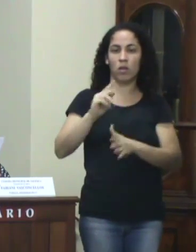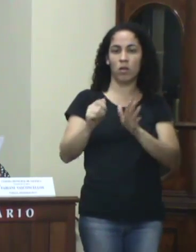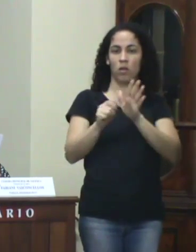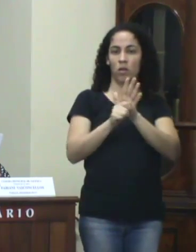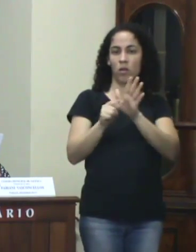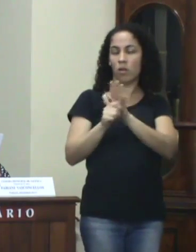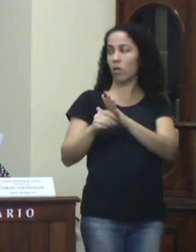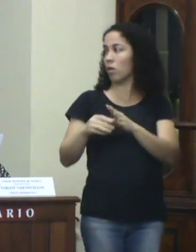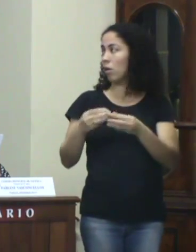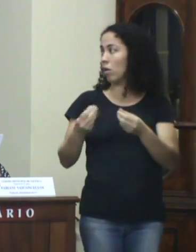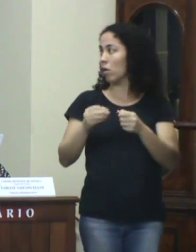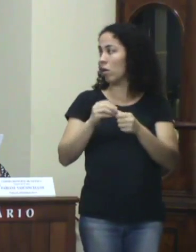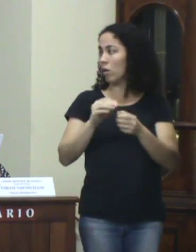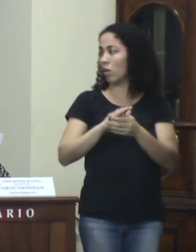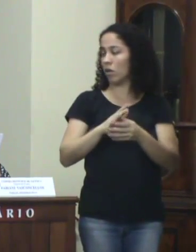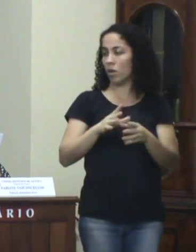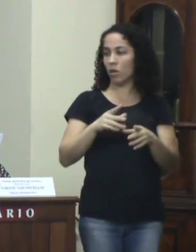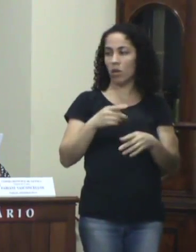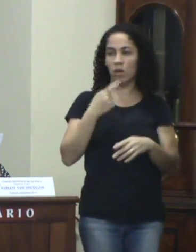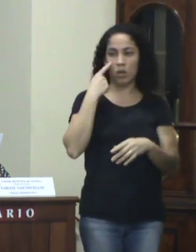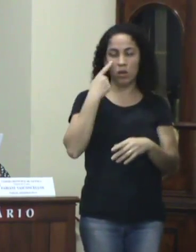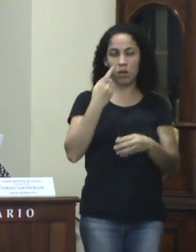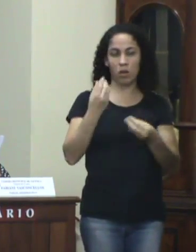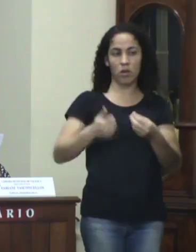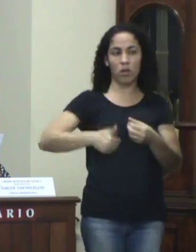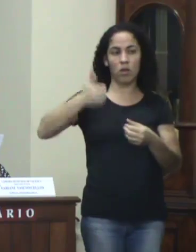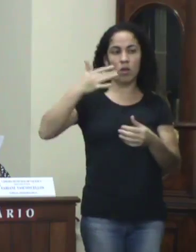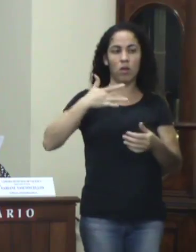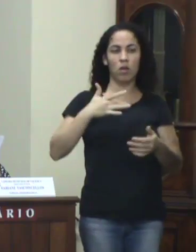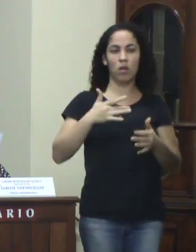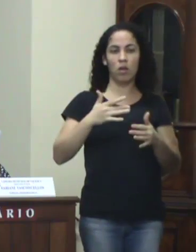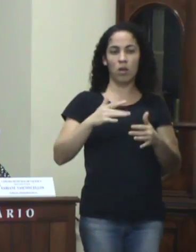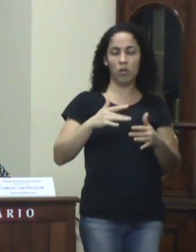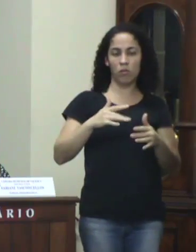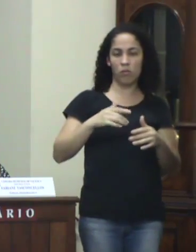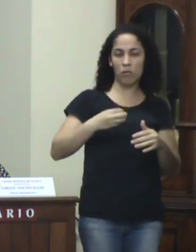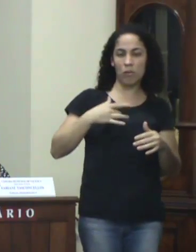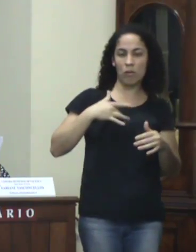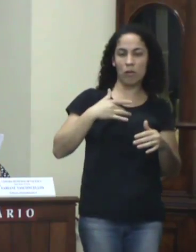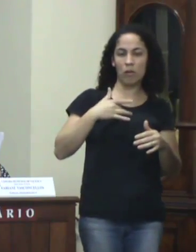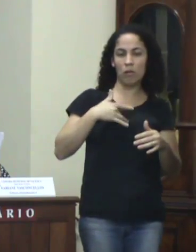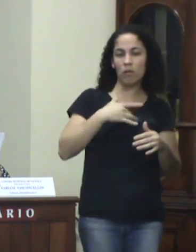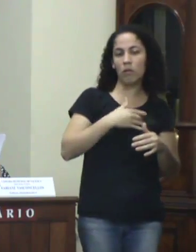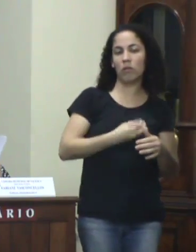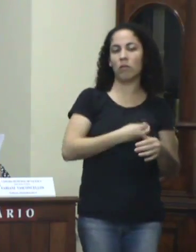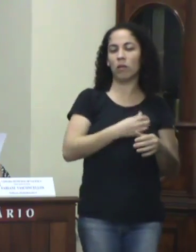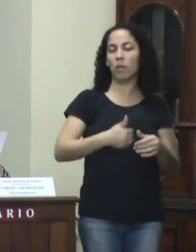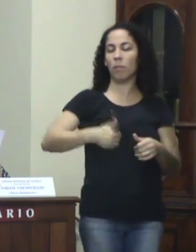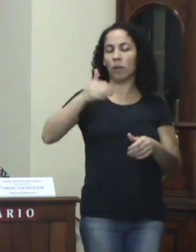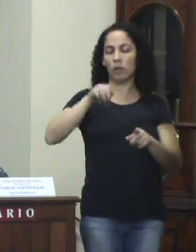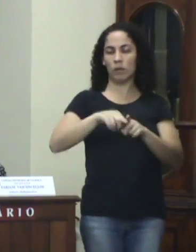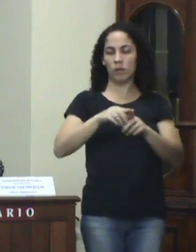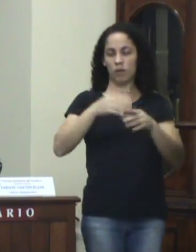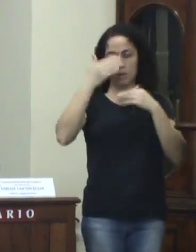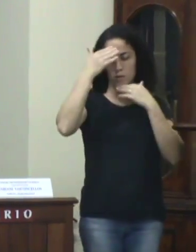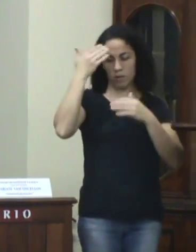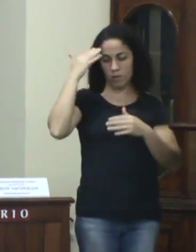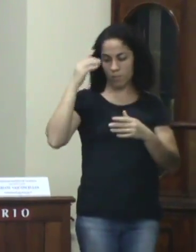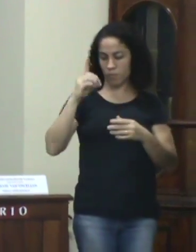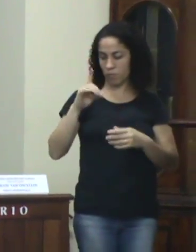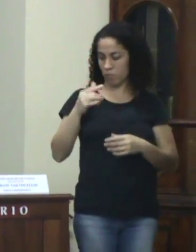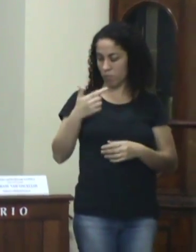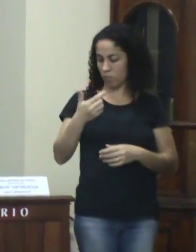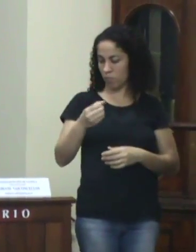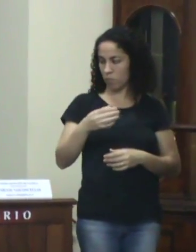Tal indicação tem por objetivo oferecer maior qualidade de vida aos munícipes, evitar maiores transtornos aos mesmos. Sala das sessões,